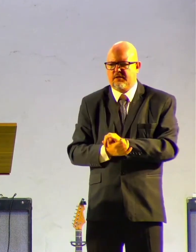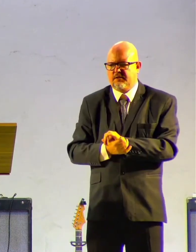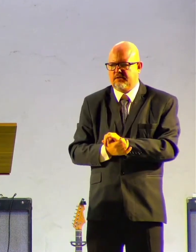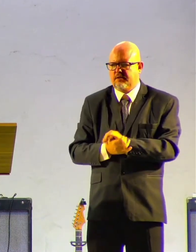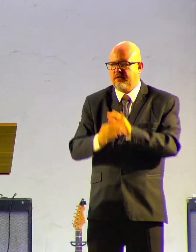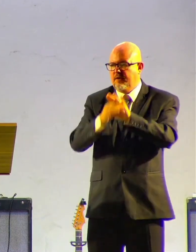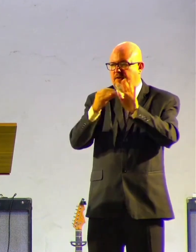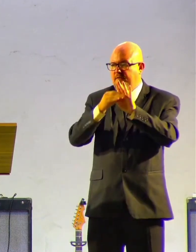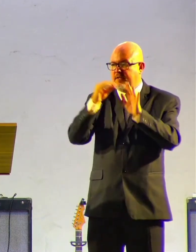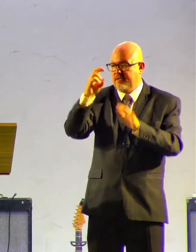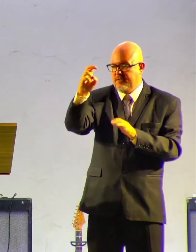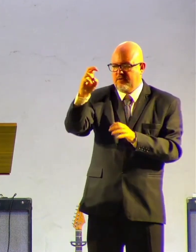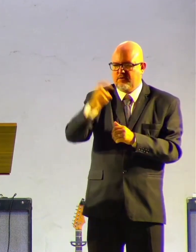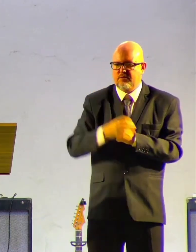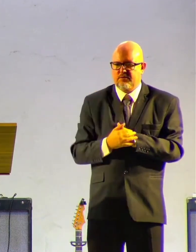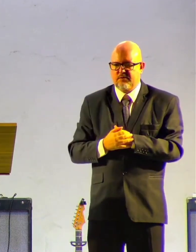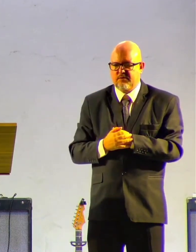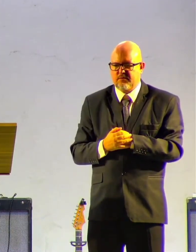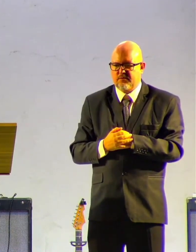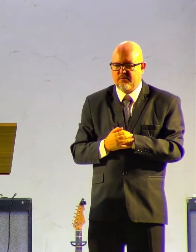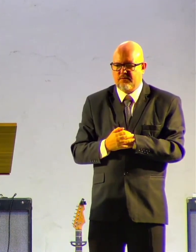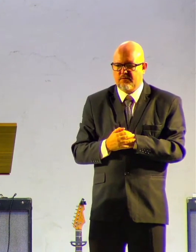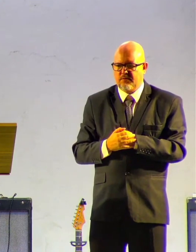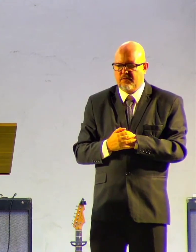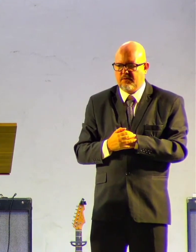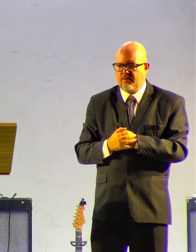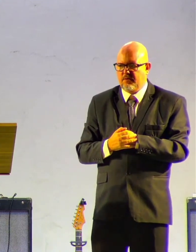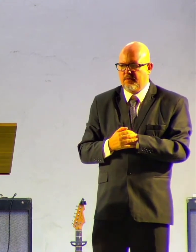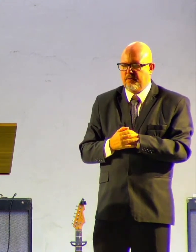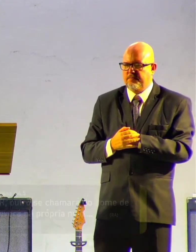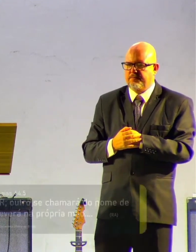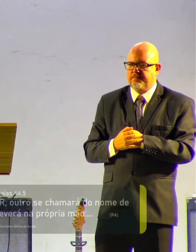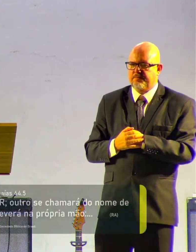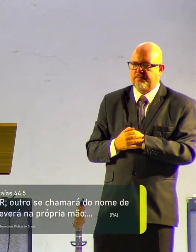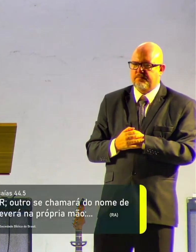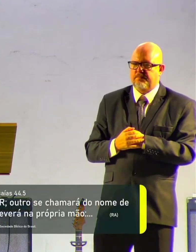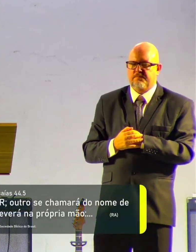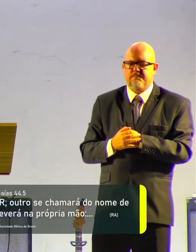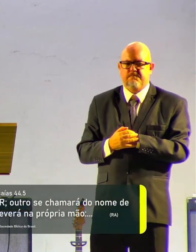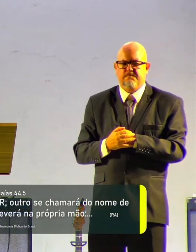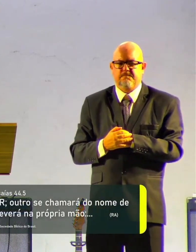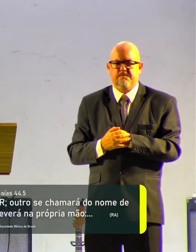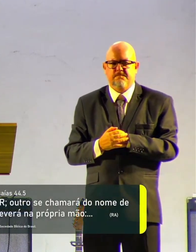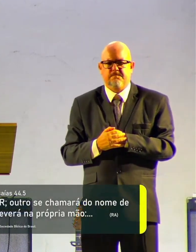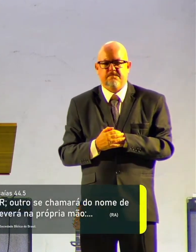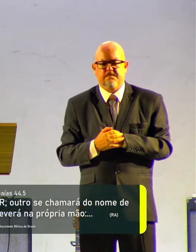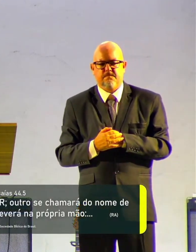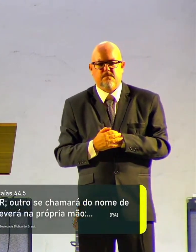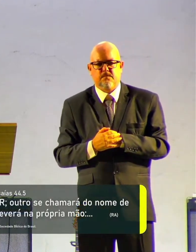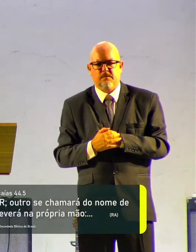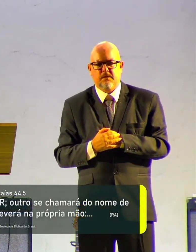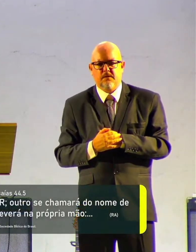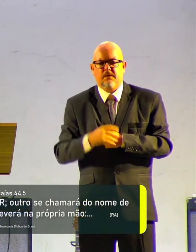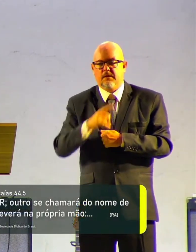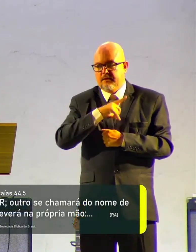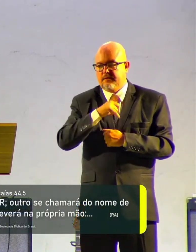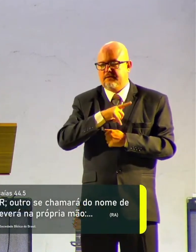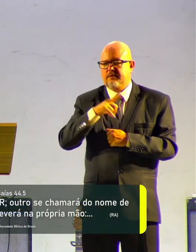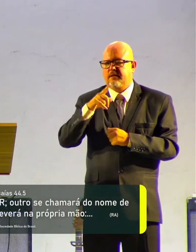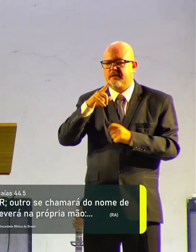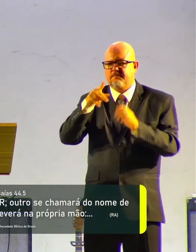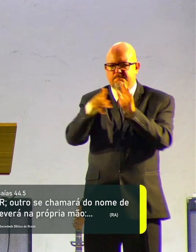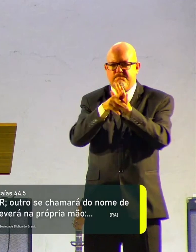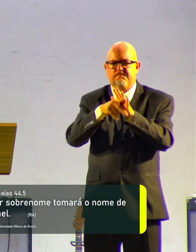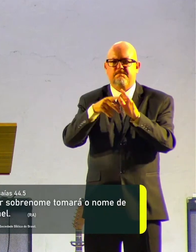Veja o verso 5. Um dirá: eu sou do Senhor. O outro se chamará do nome de Jacó. Outro escreverá